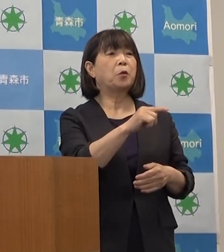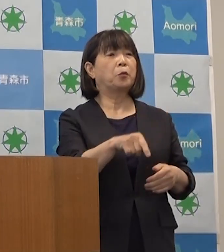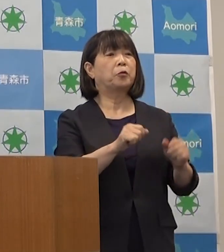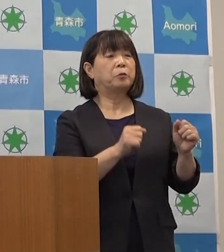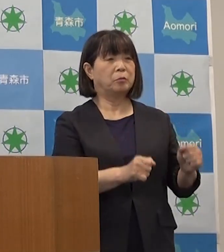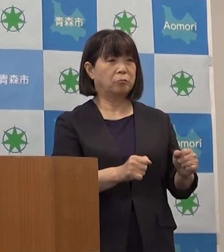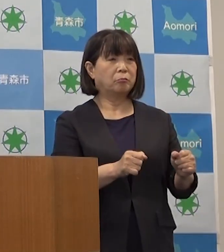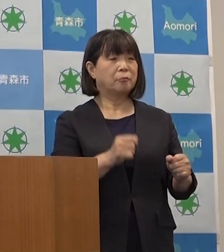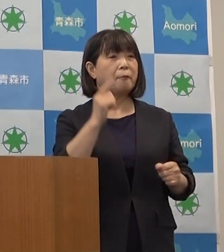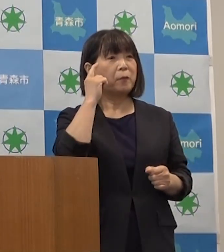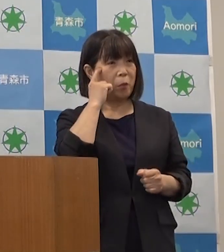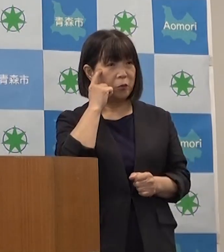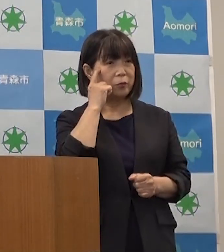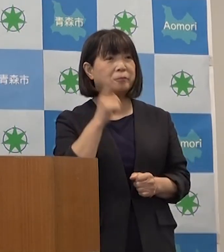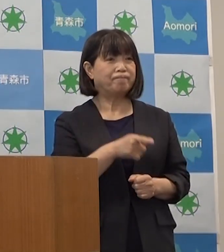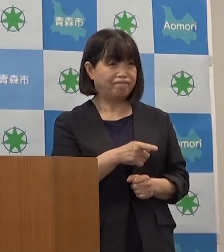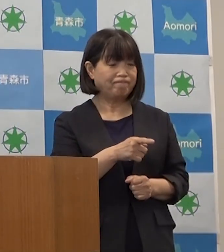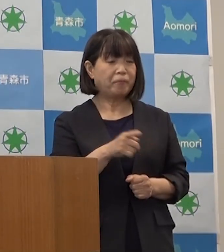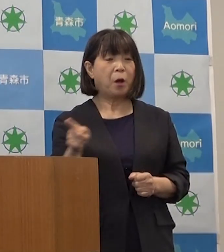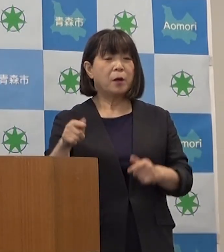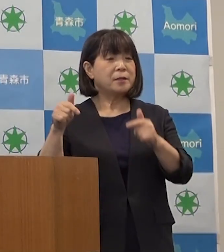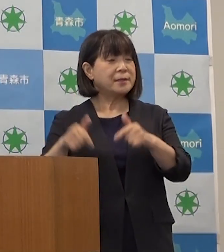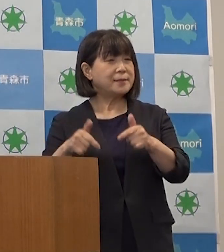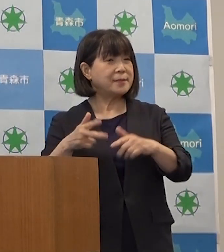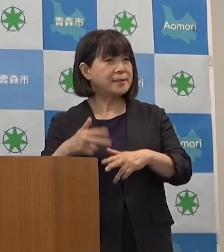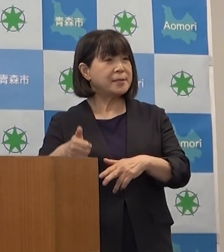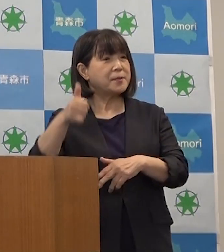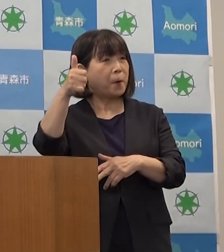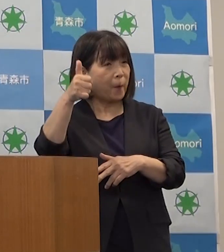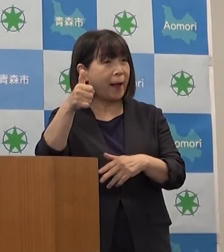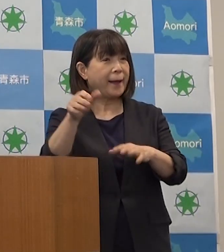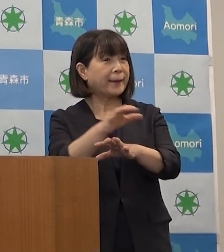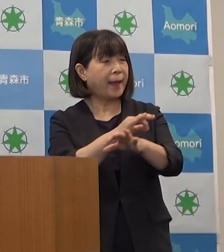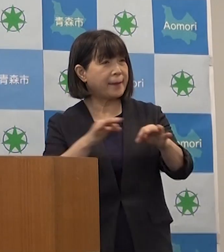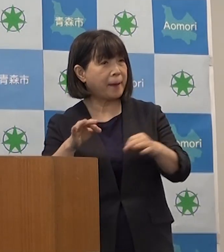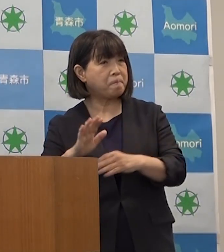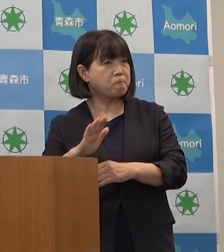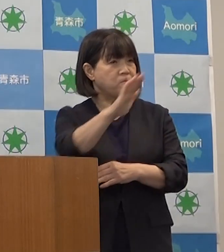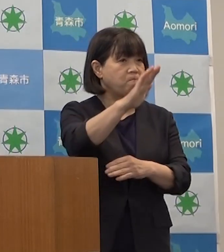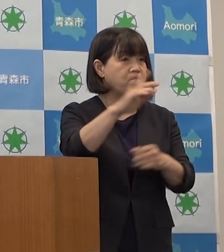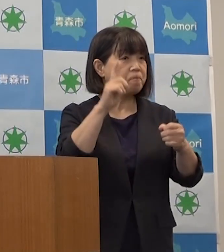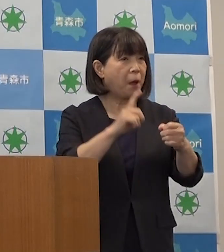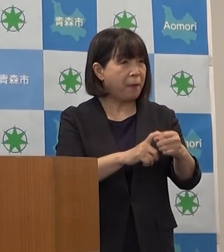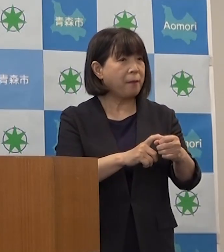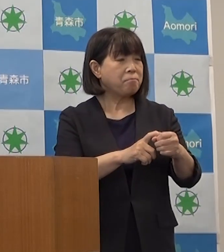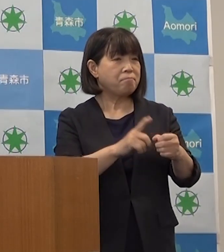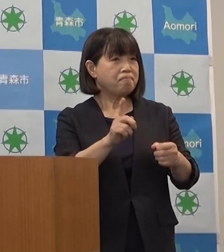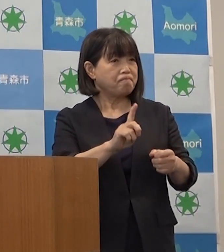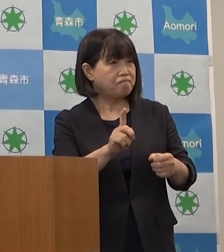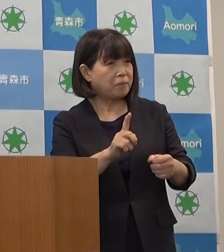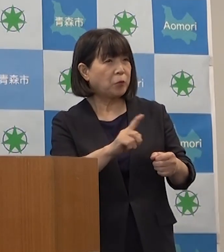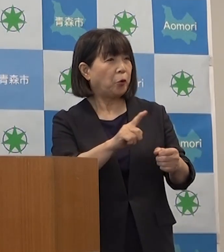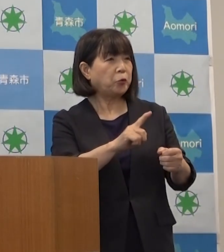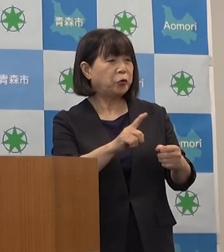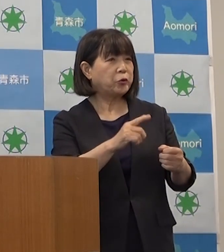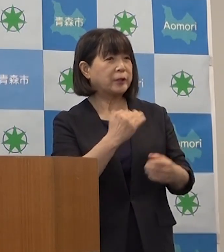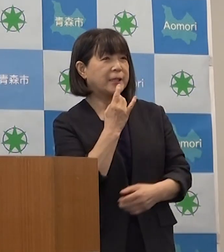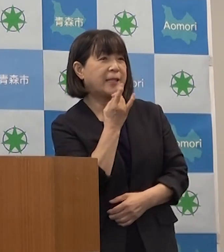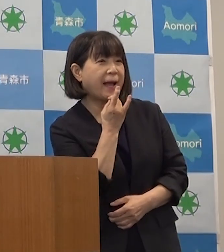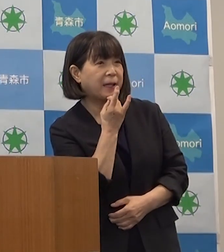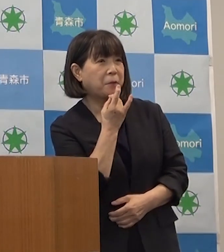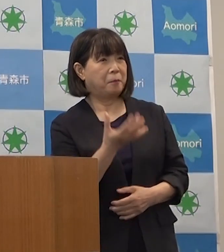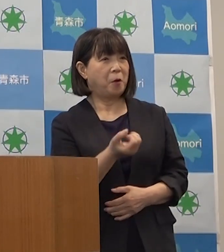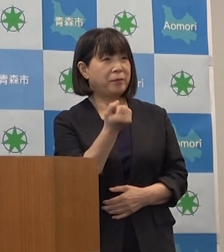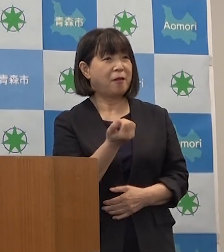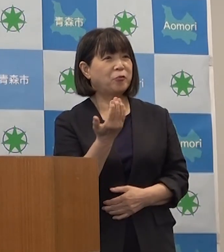西市長がその経済回復というところを掲げていたかと思うんですがその部分においてどういったところに期待をされている